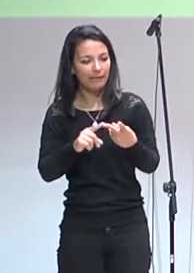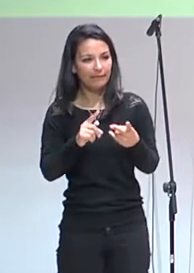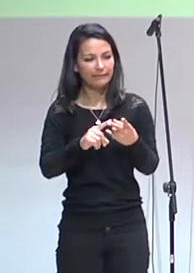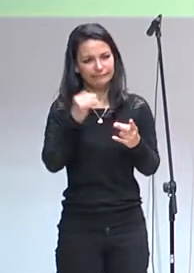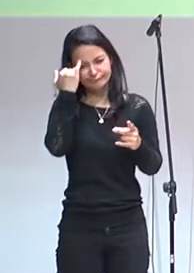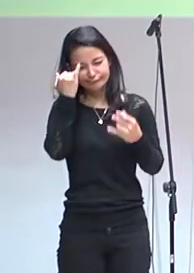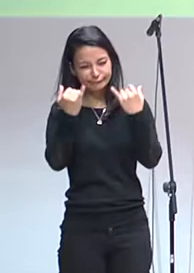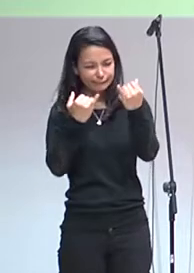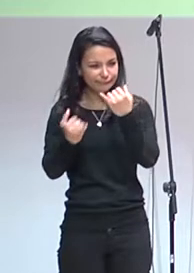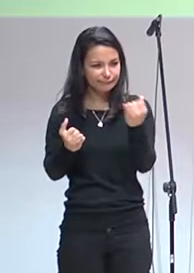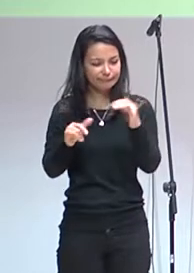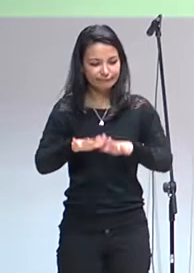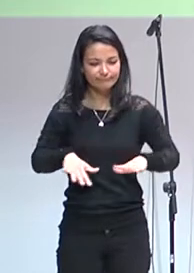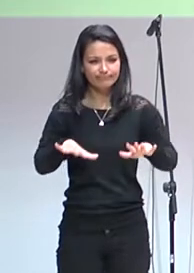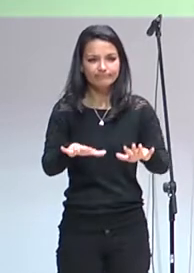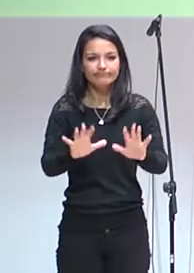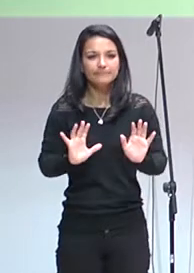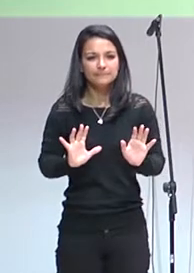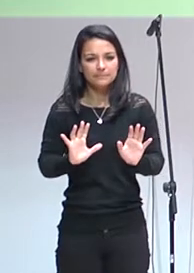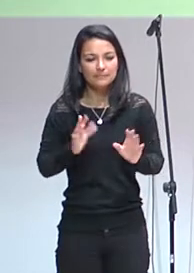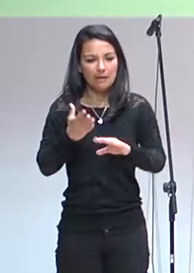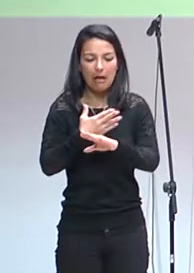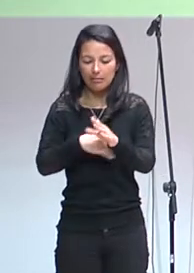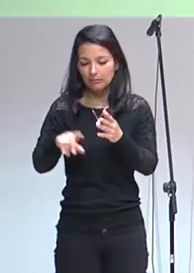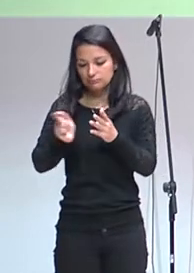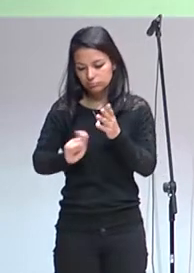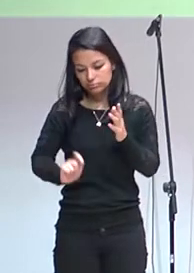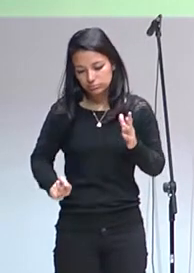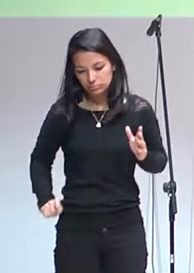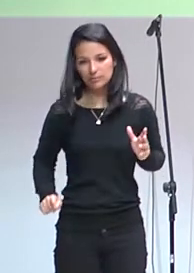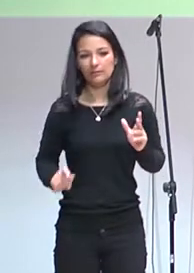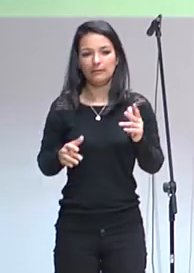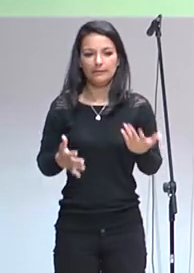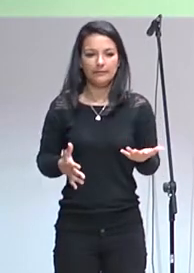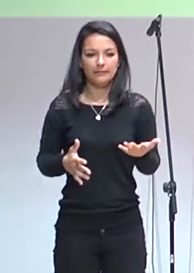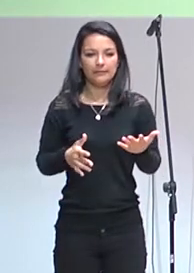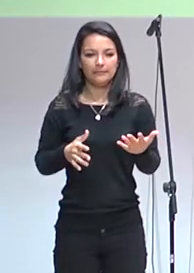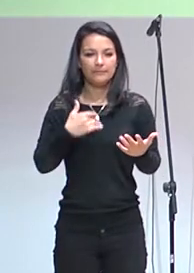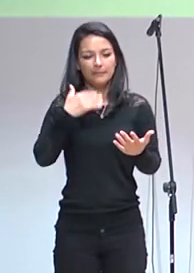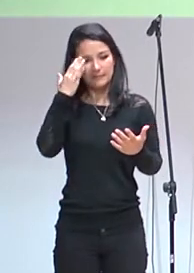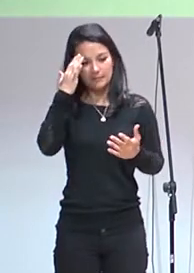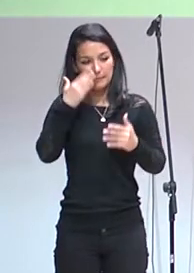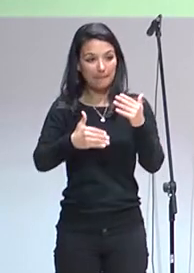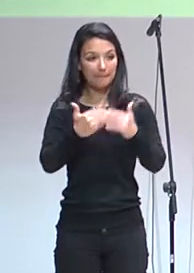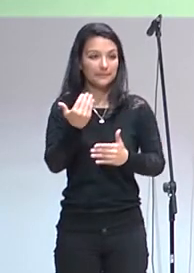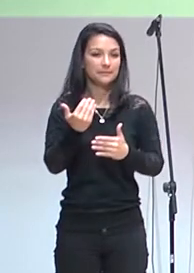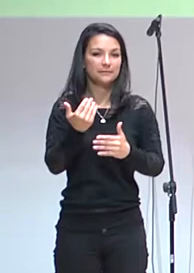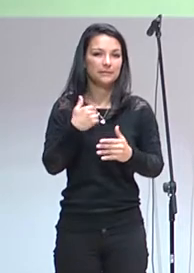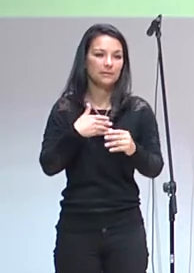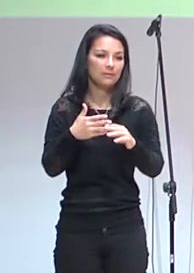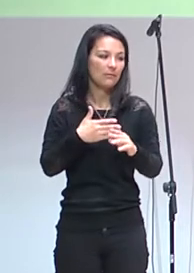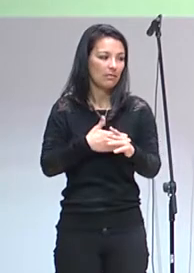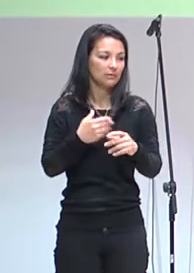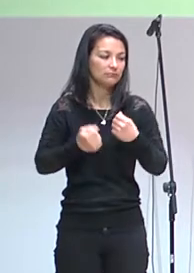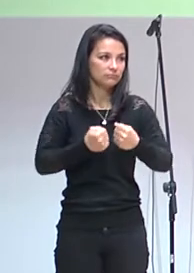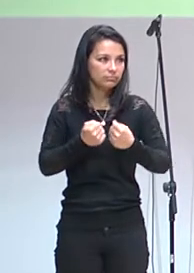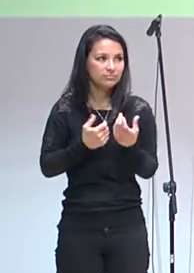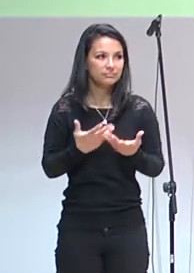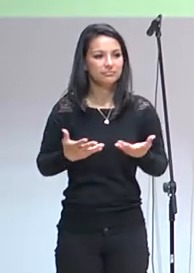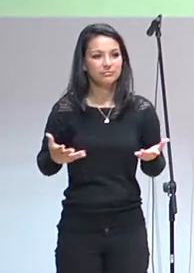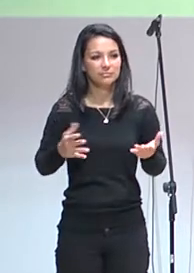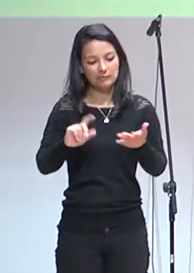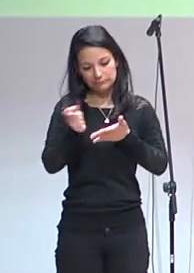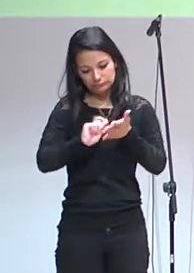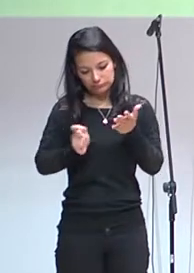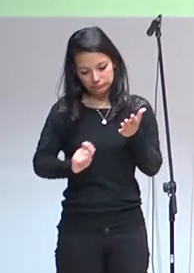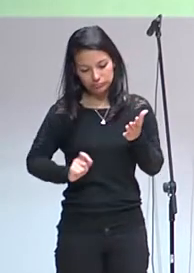etnología, que se escribió, ¿no? Desde Heródoto pues, que empezó a hacer esas correrías, ¿no? Y a